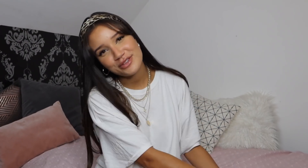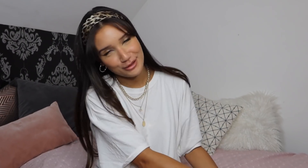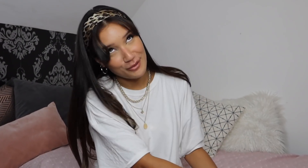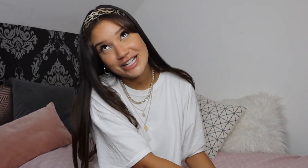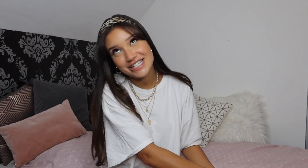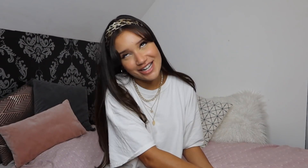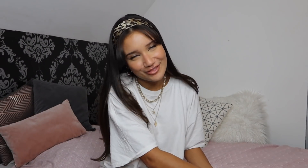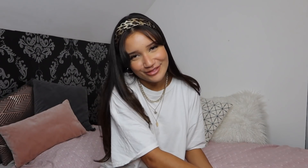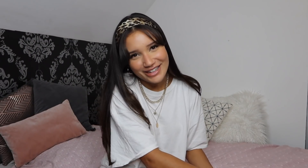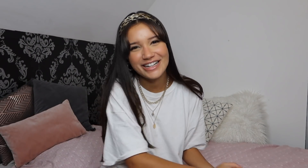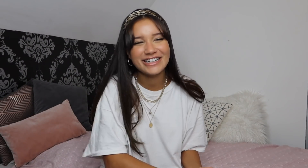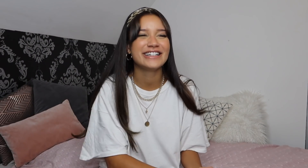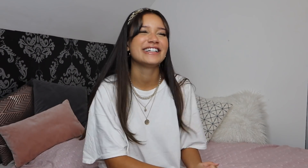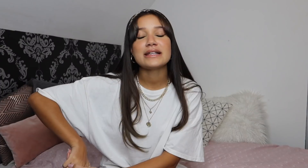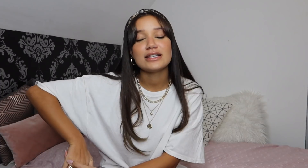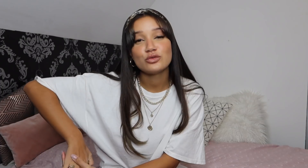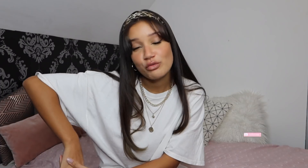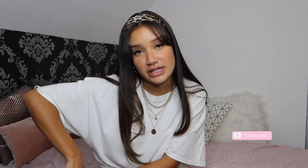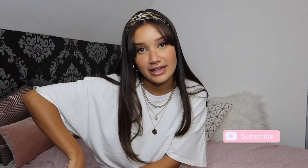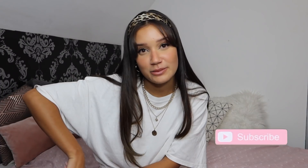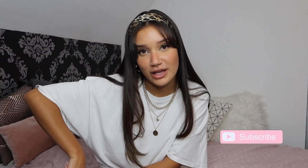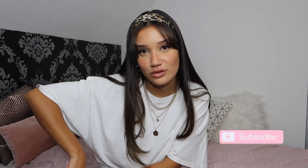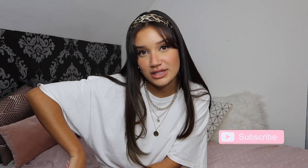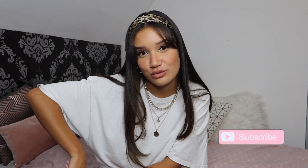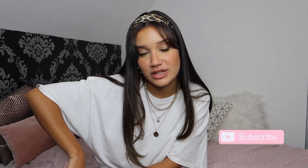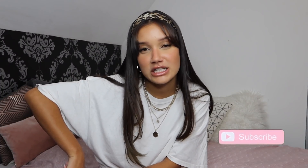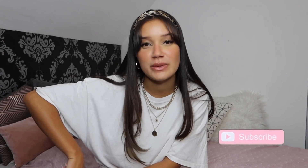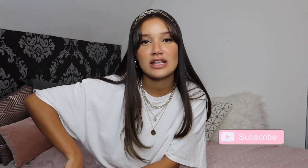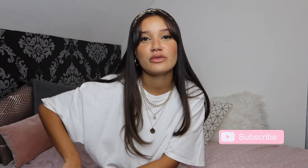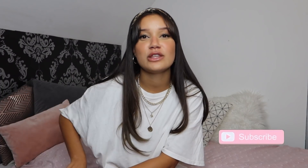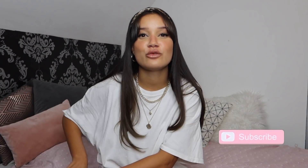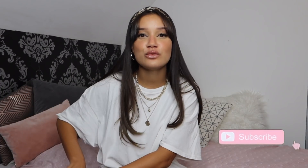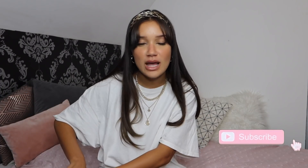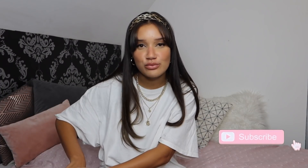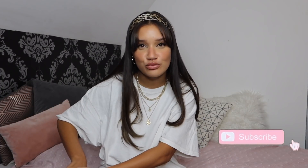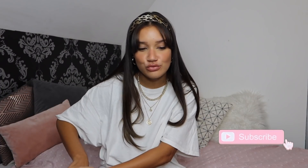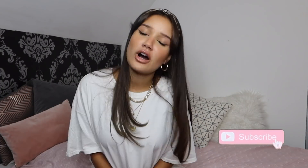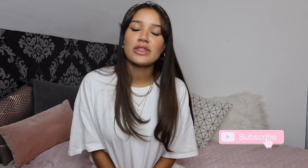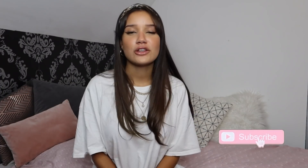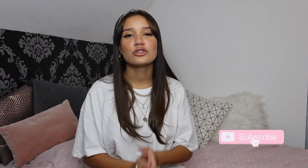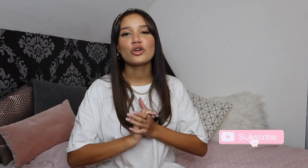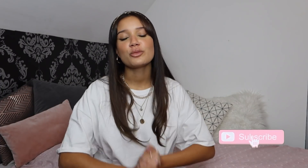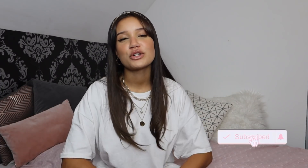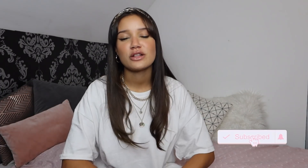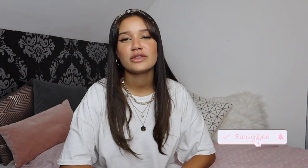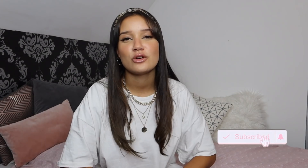fière de moi, j'avoue. Bah c'est tout pour cette expérience. Écoutez, j'espère que cette vidéo vous a plu. En attendant une prochaine vidéo,